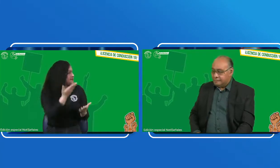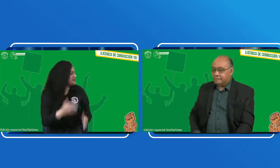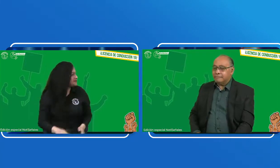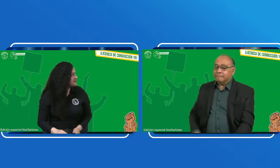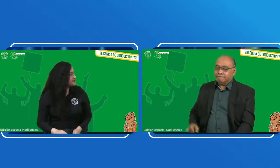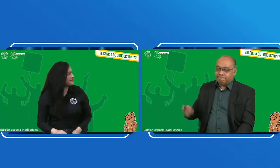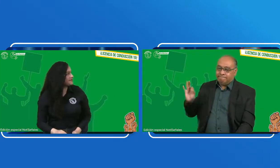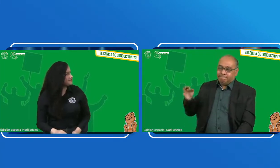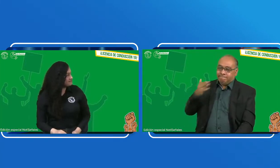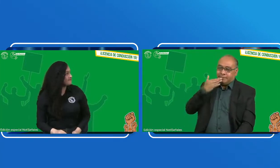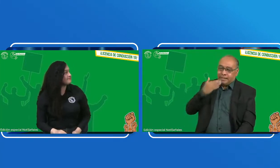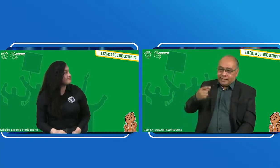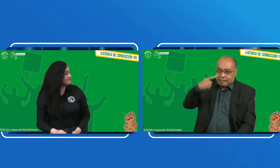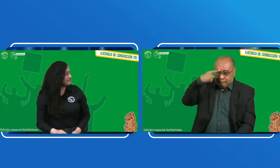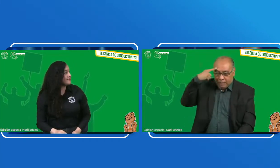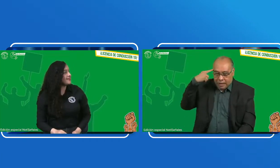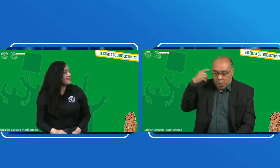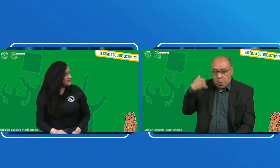trabajo, ahí...